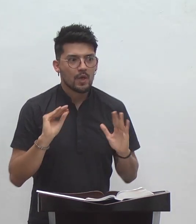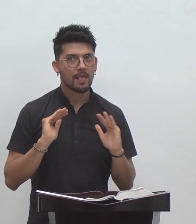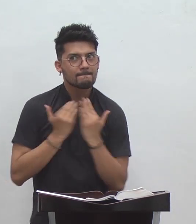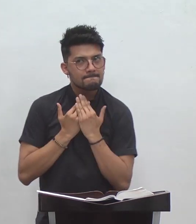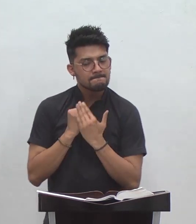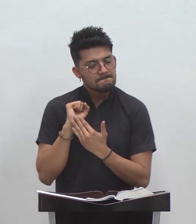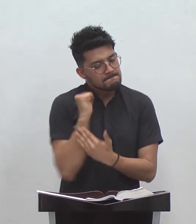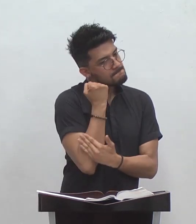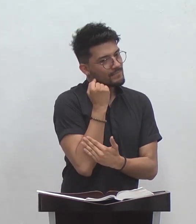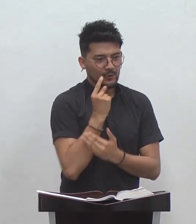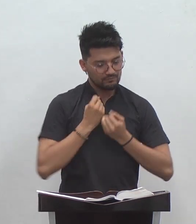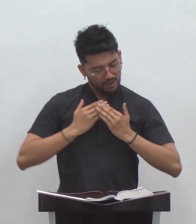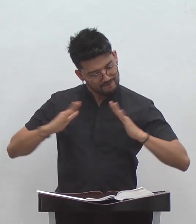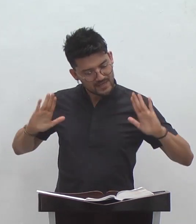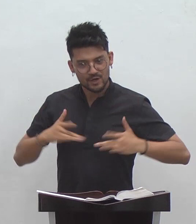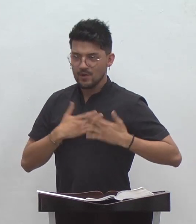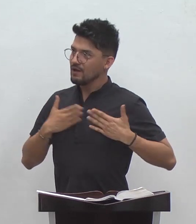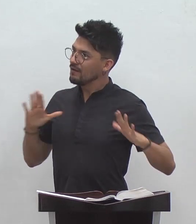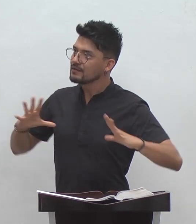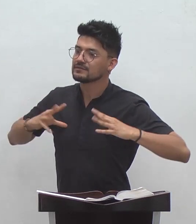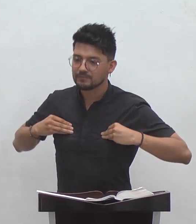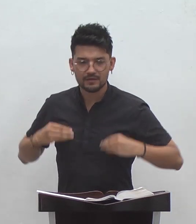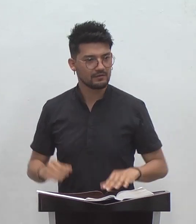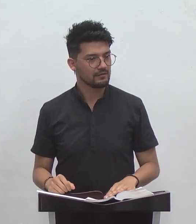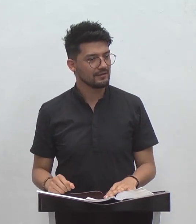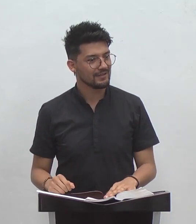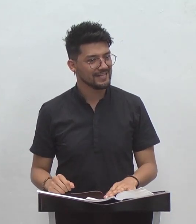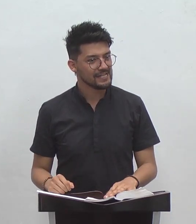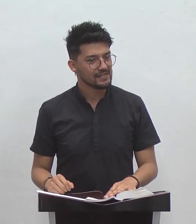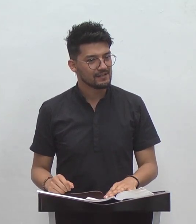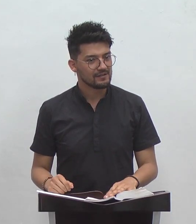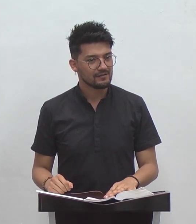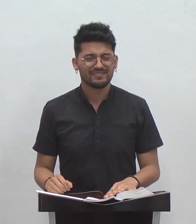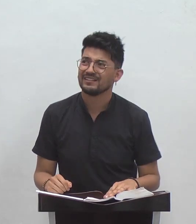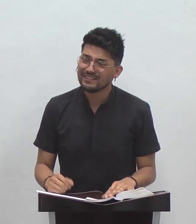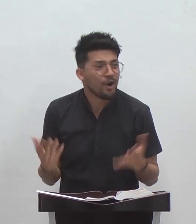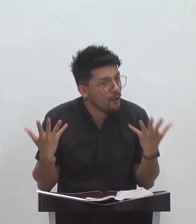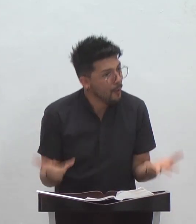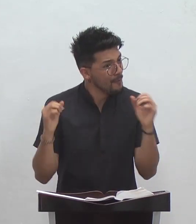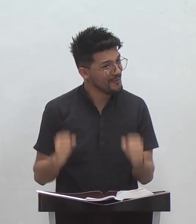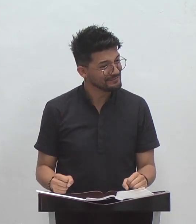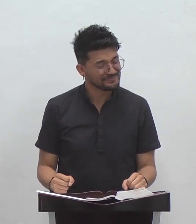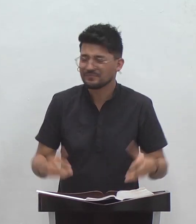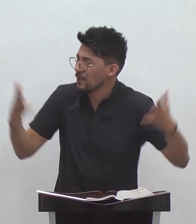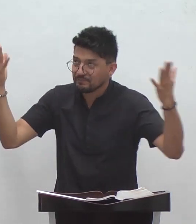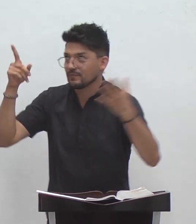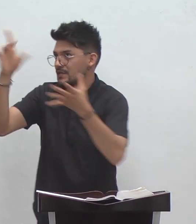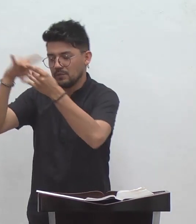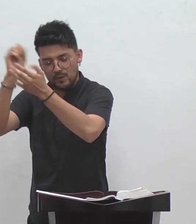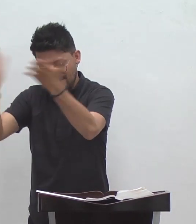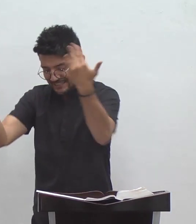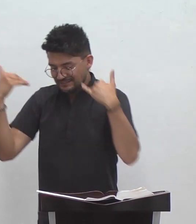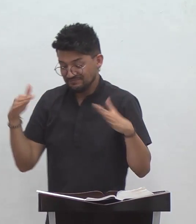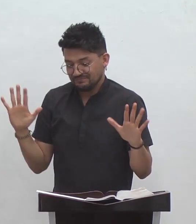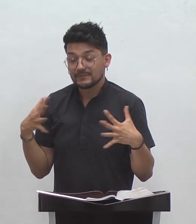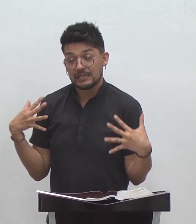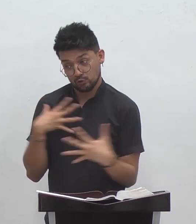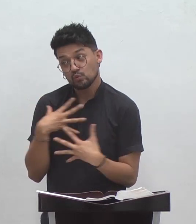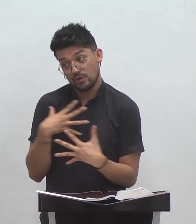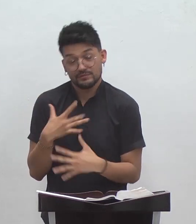quiere. No limites la expresión del Espíritu Santo, acéptalo. ¿Cómo? Bueno, Espíritu Santo, entonces